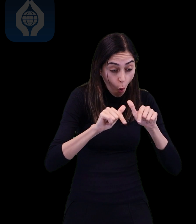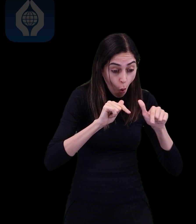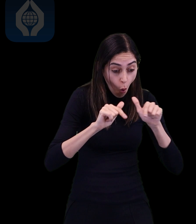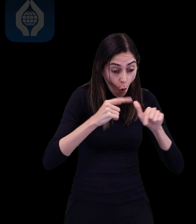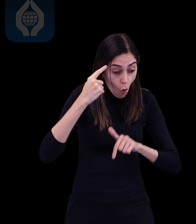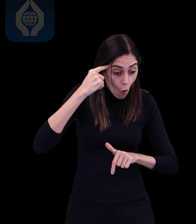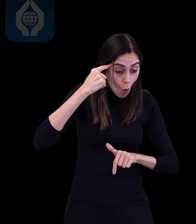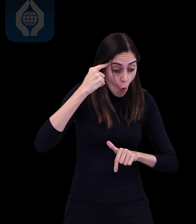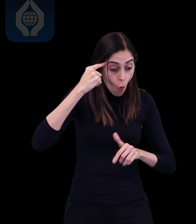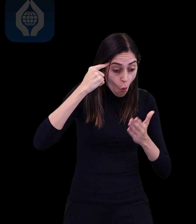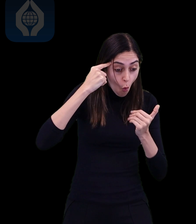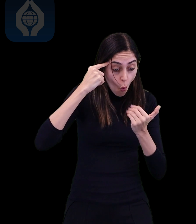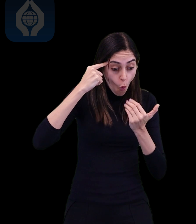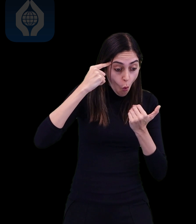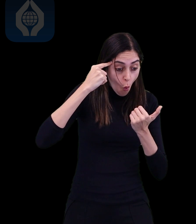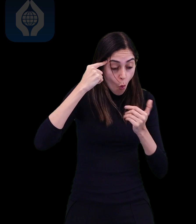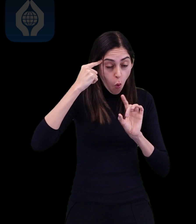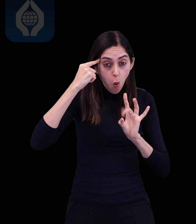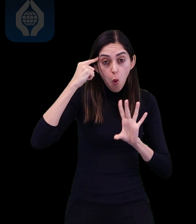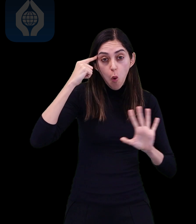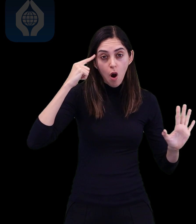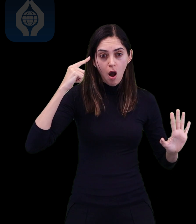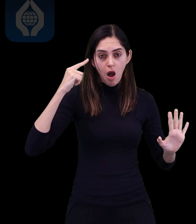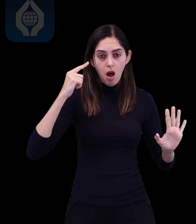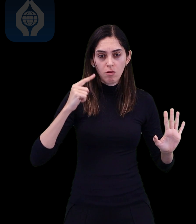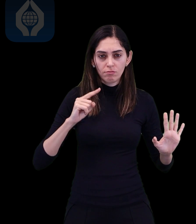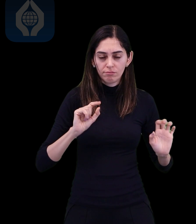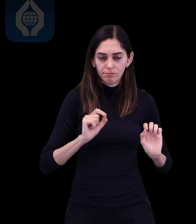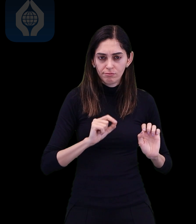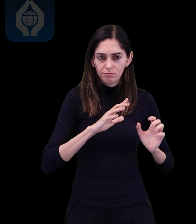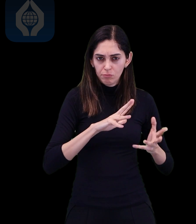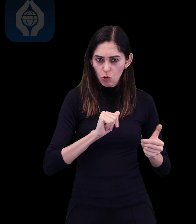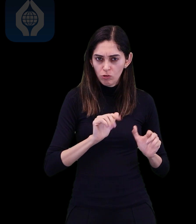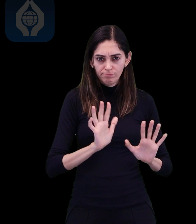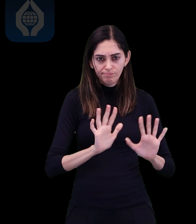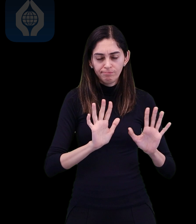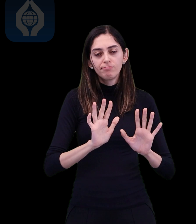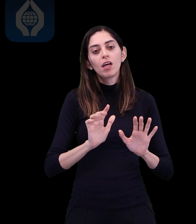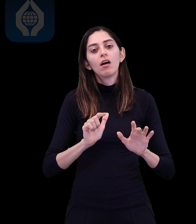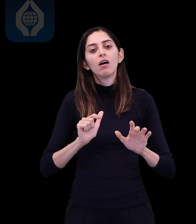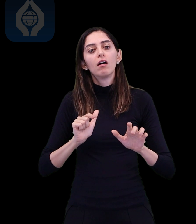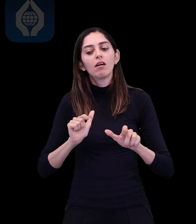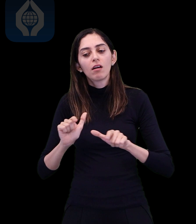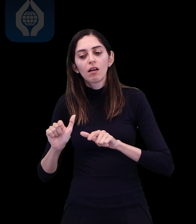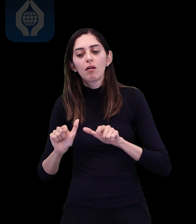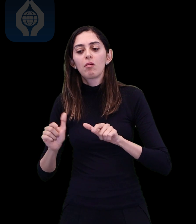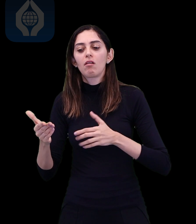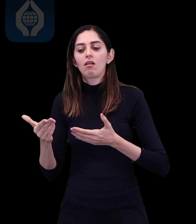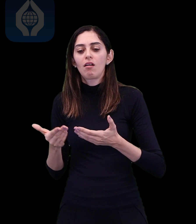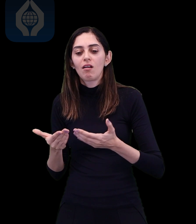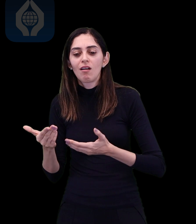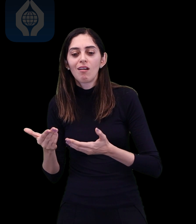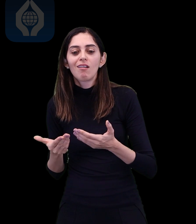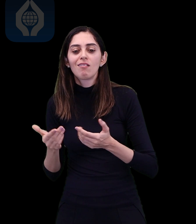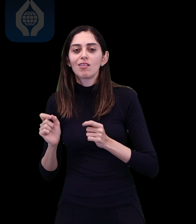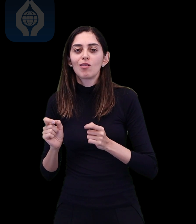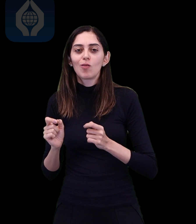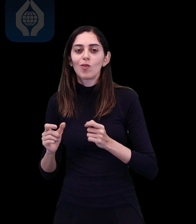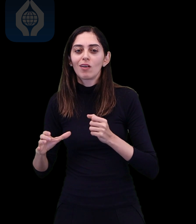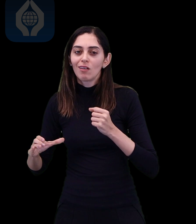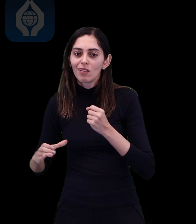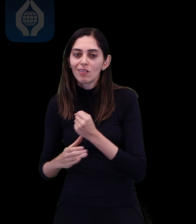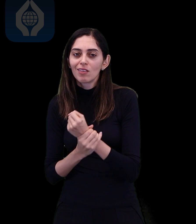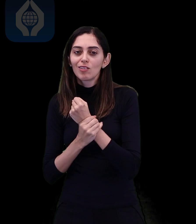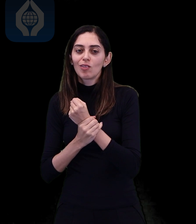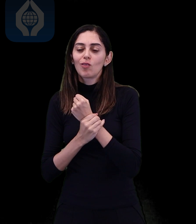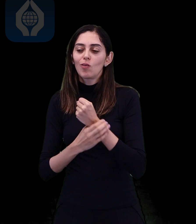trabalhar apenas para obter alimento para o corpo, a fim de sobreviver no mundo. Eles também deviam fazer tudo o que